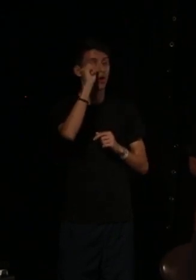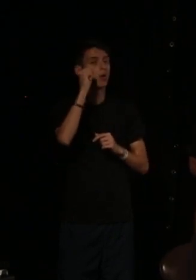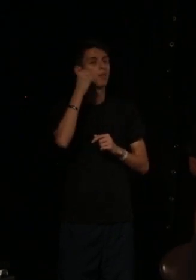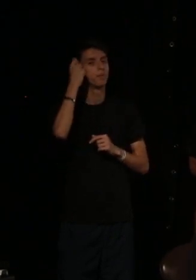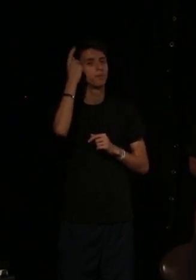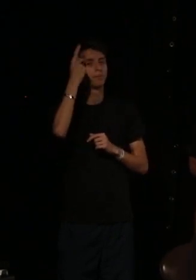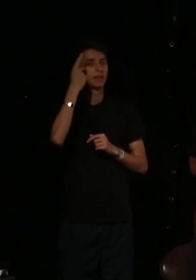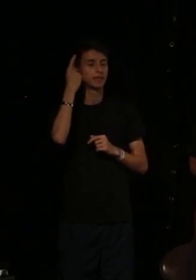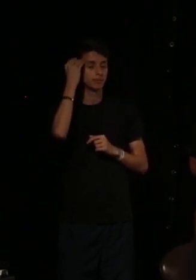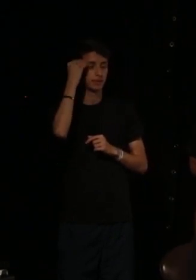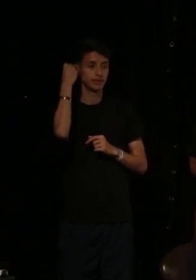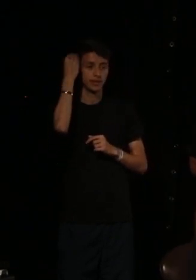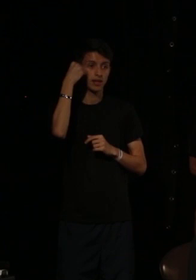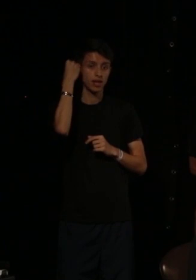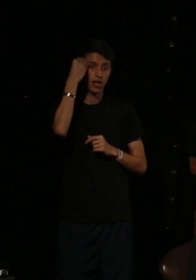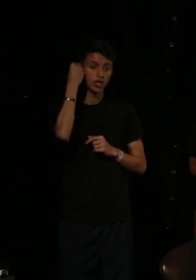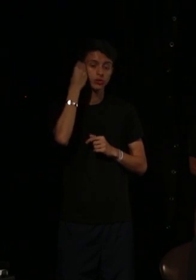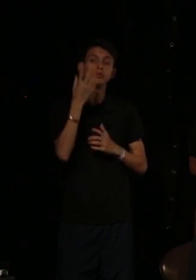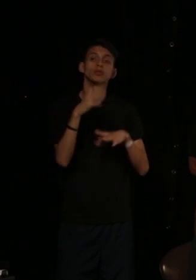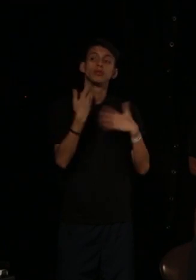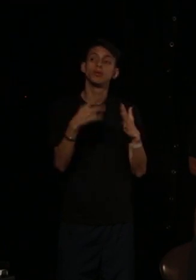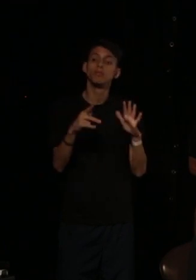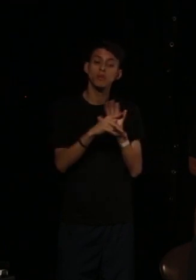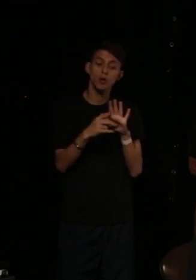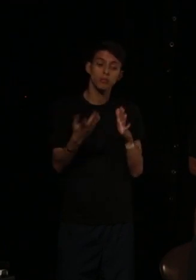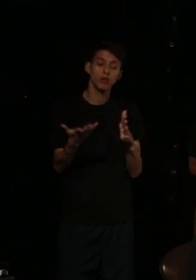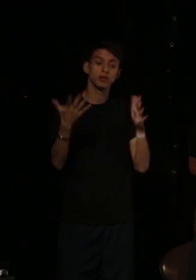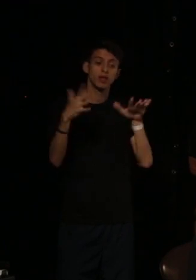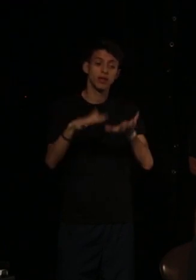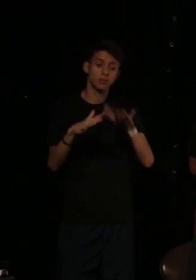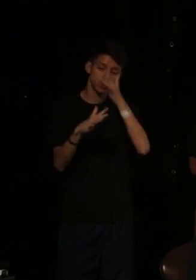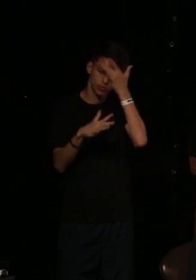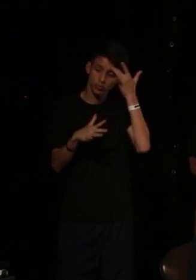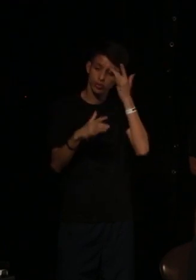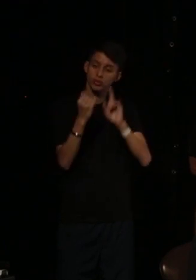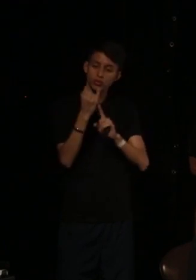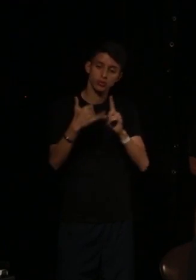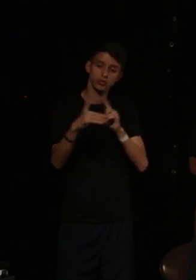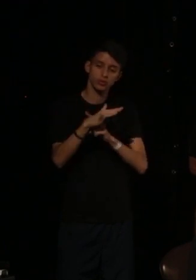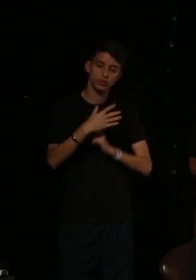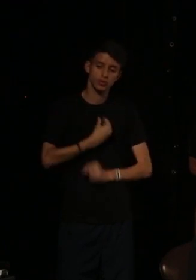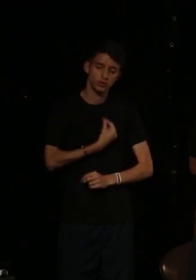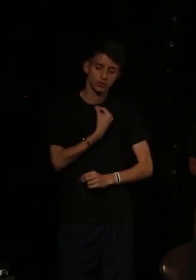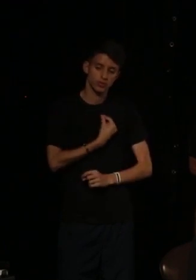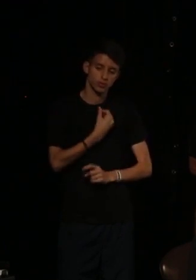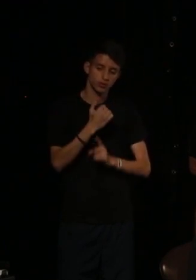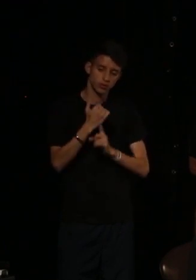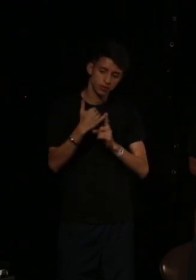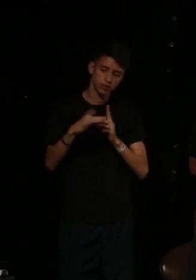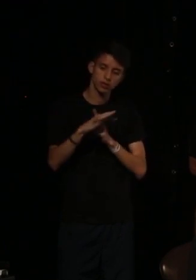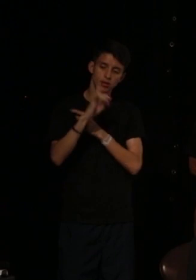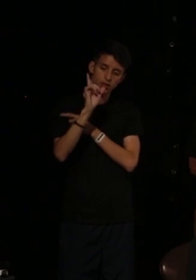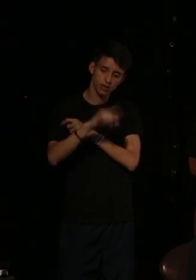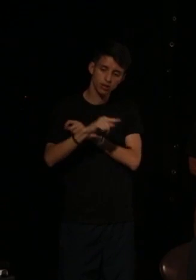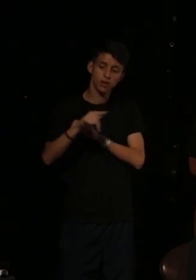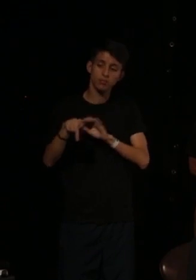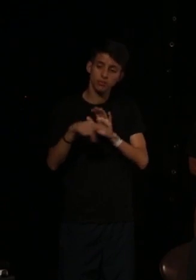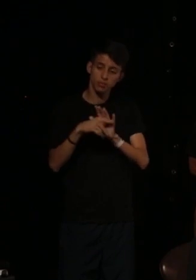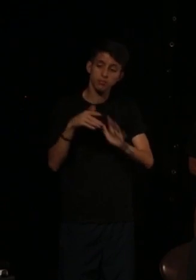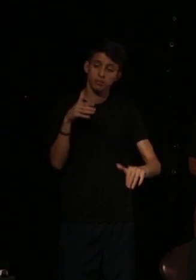com a preocupação de inserir essa população dentro do contexto social, dentro da vivência social. Ou seja, elas fazem